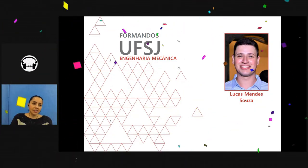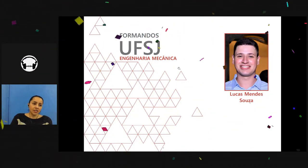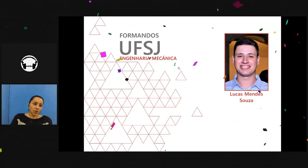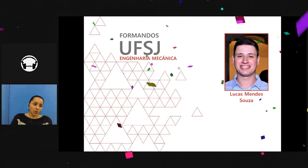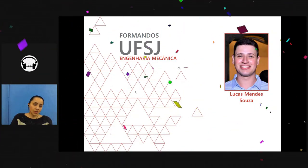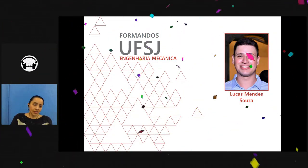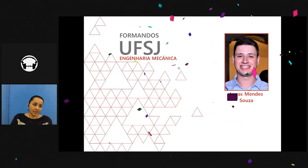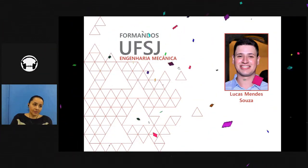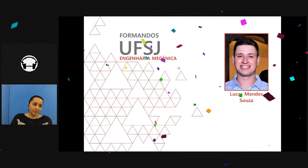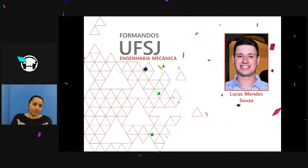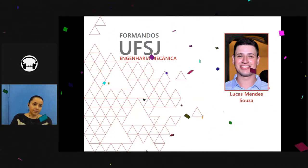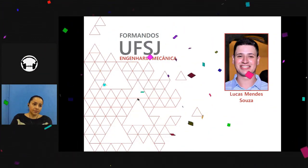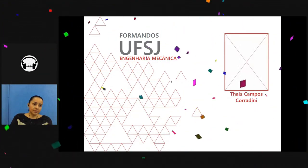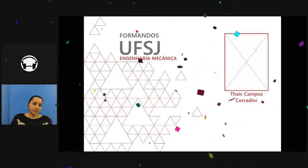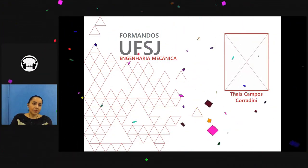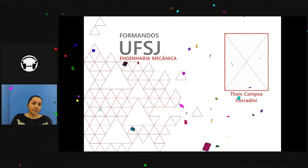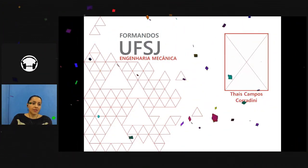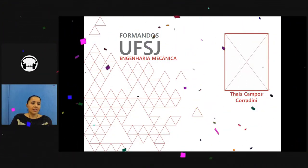Lucas Mendes Souza,